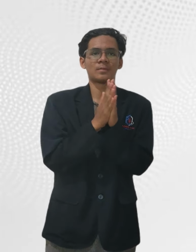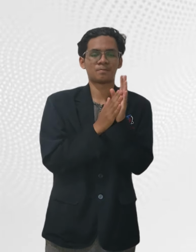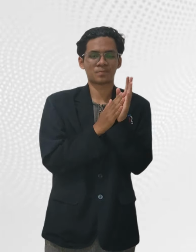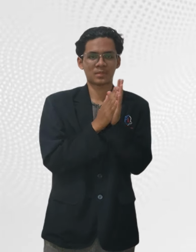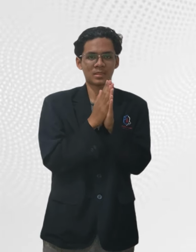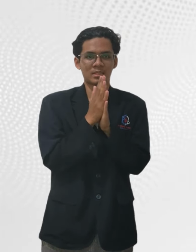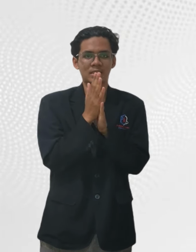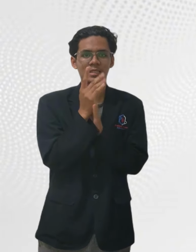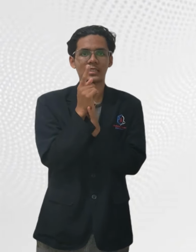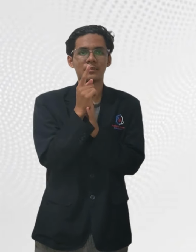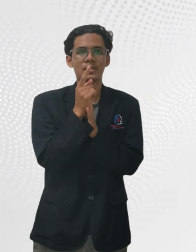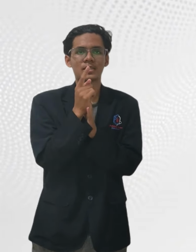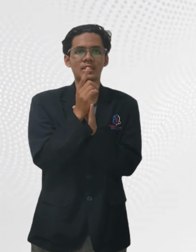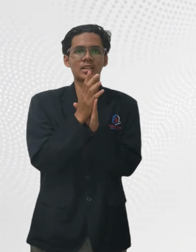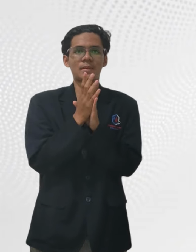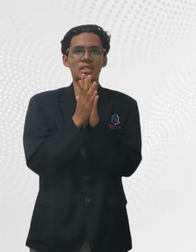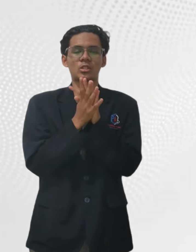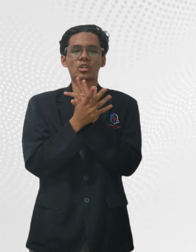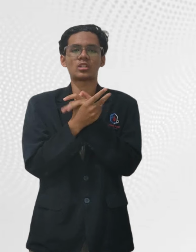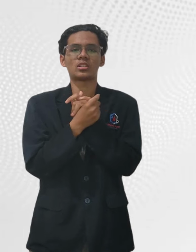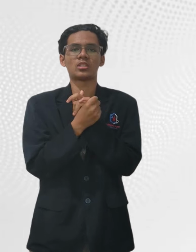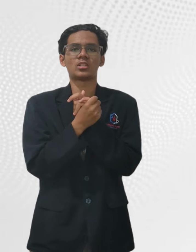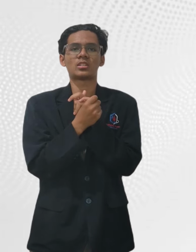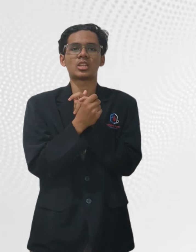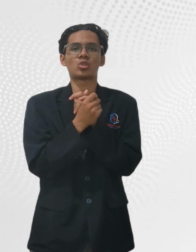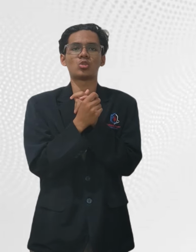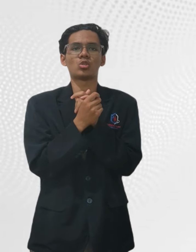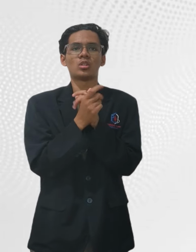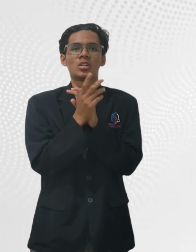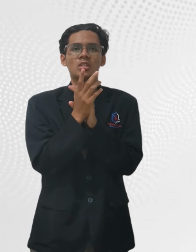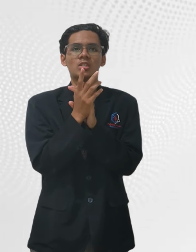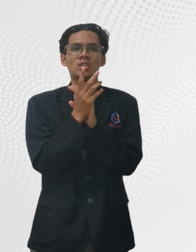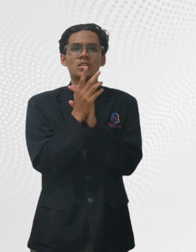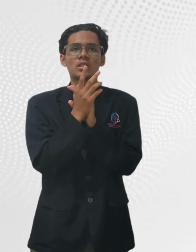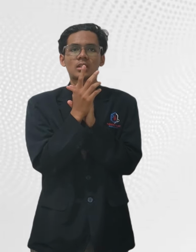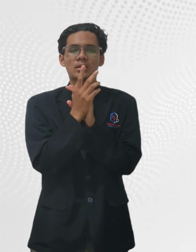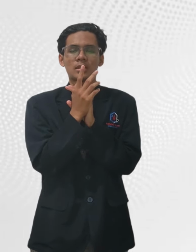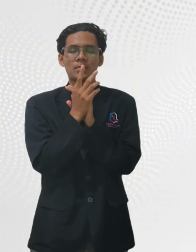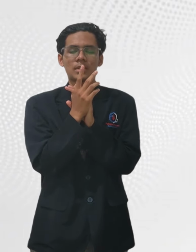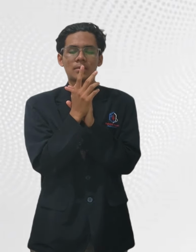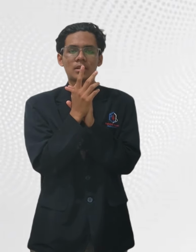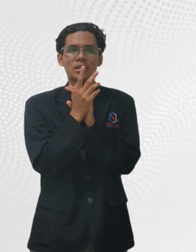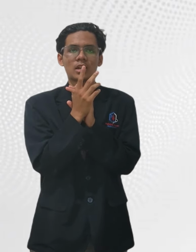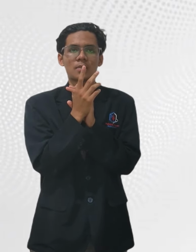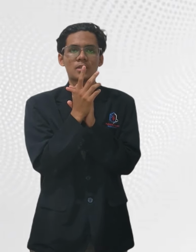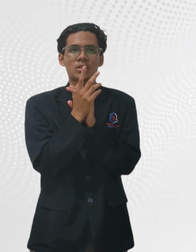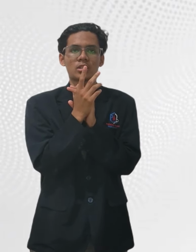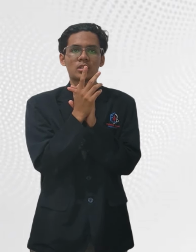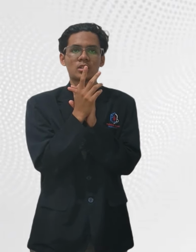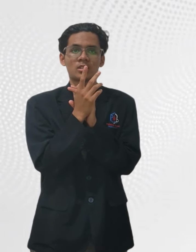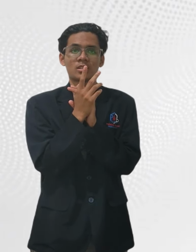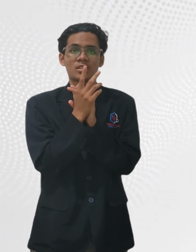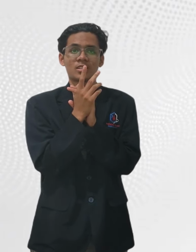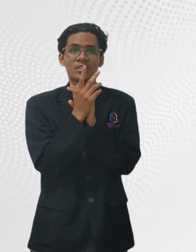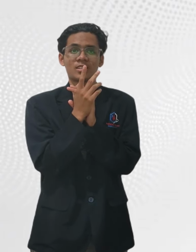keramik. Kita menjelaskan kapasitor tantul. Yang pertama